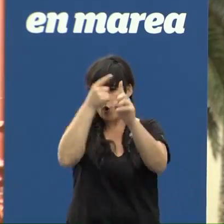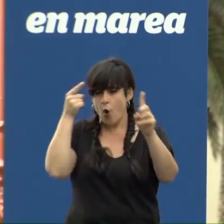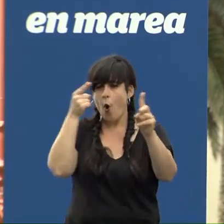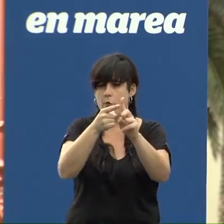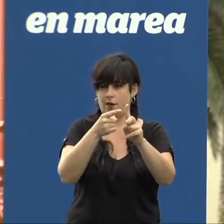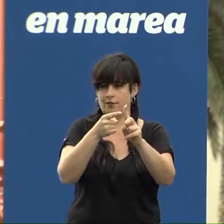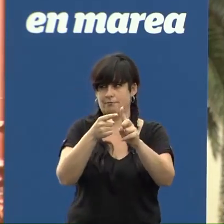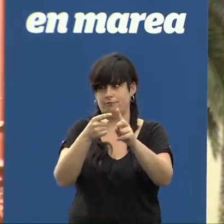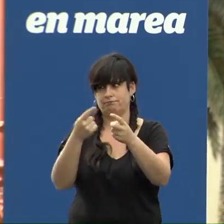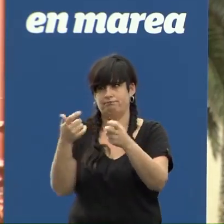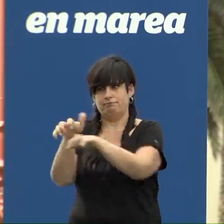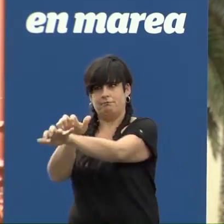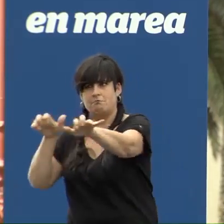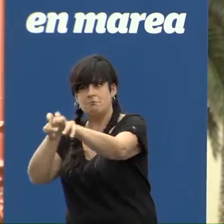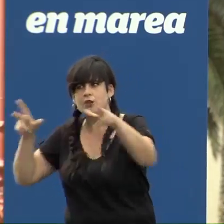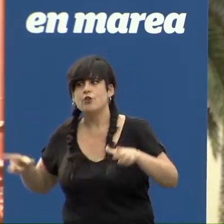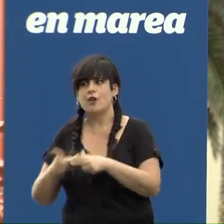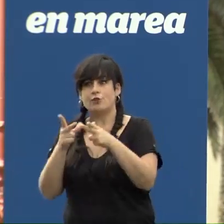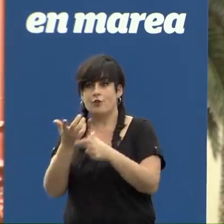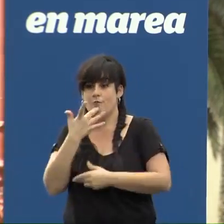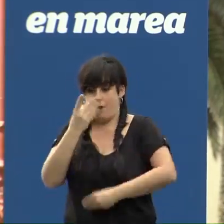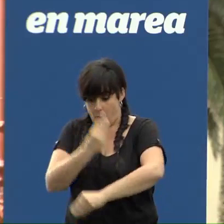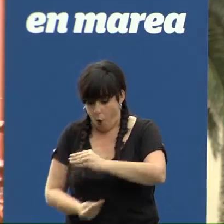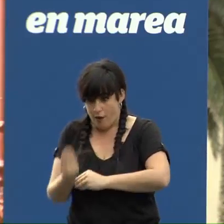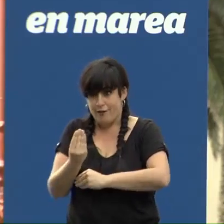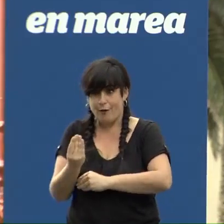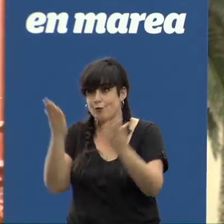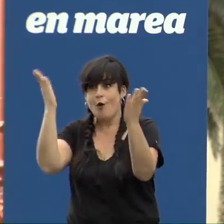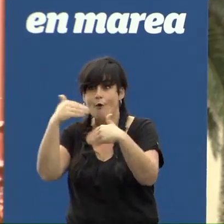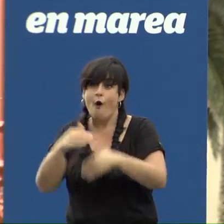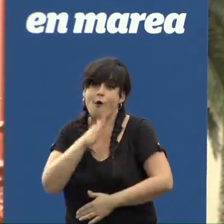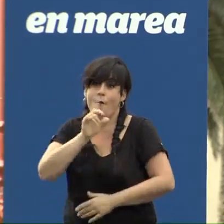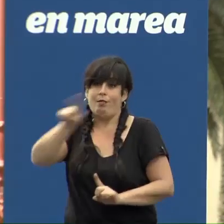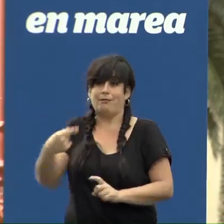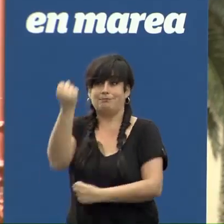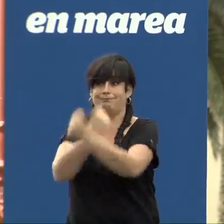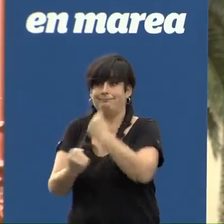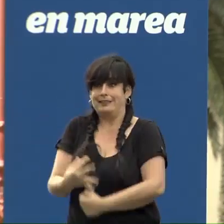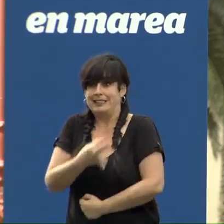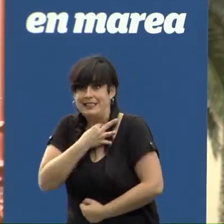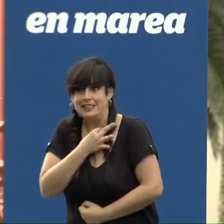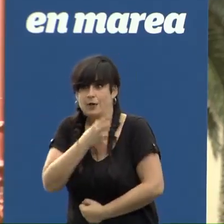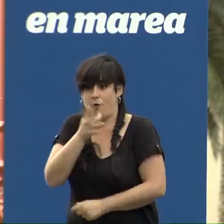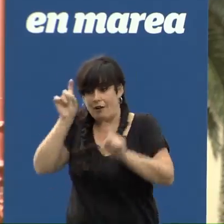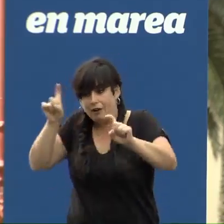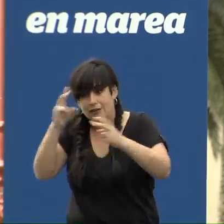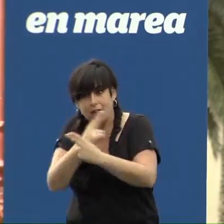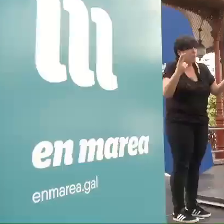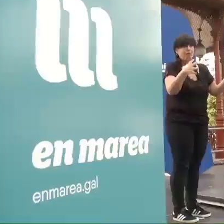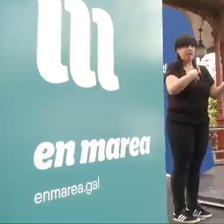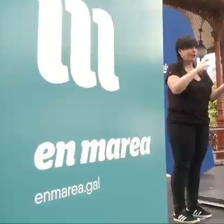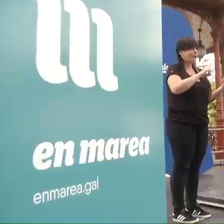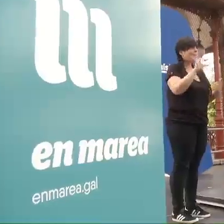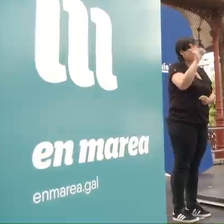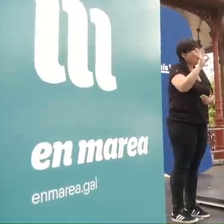das maioría social teñen dificultades para criar logo os nenos, para darlles un ensino público de calidade, para ter unha sanidade pública, para